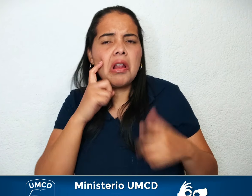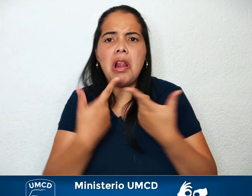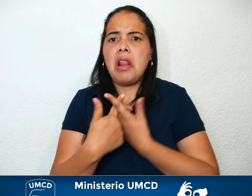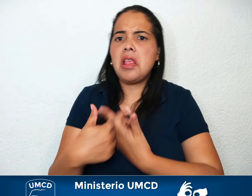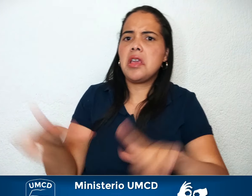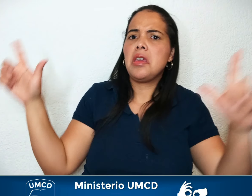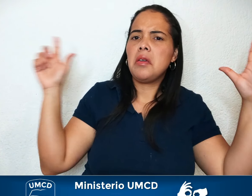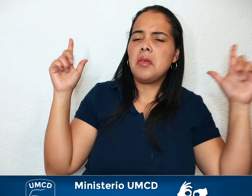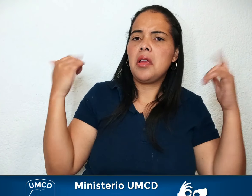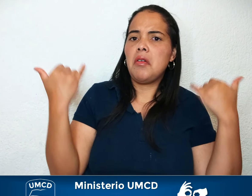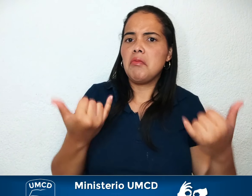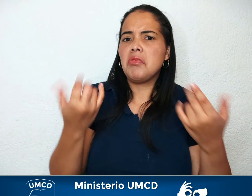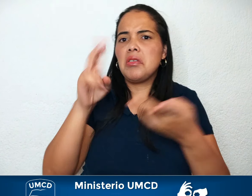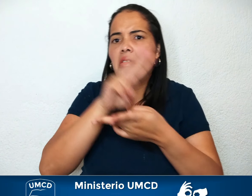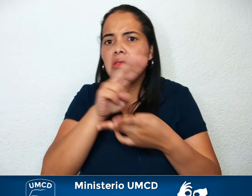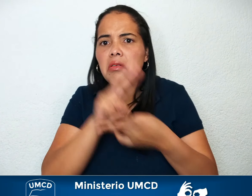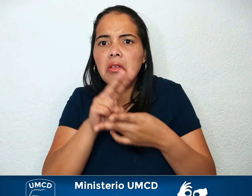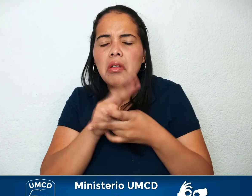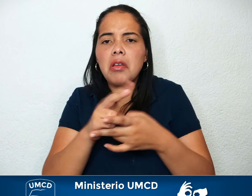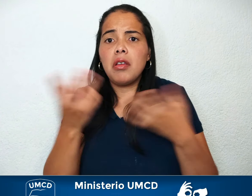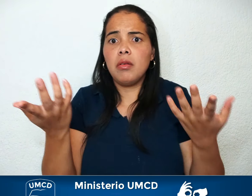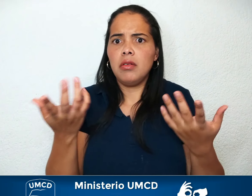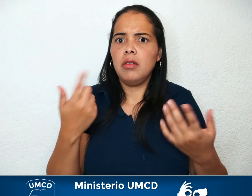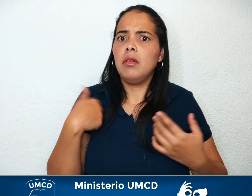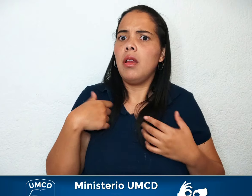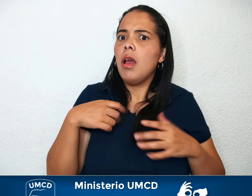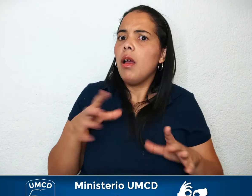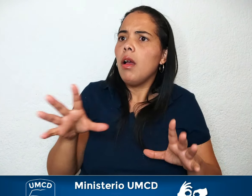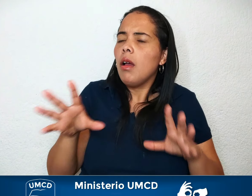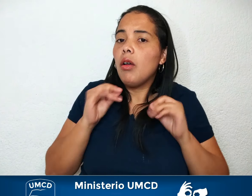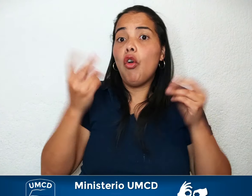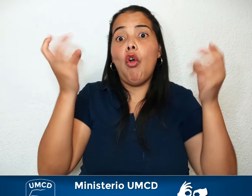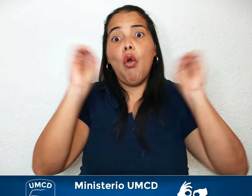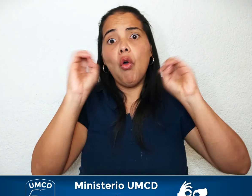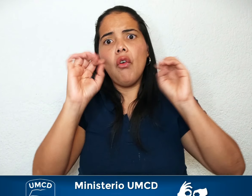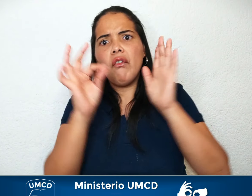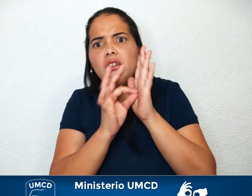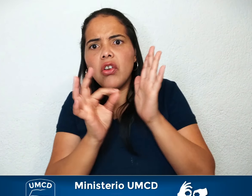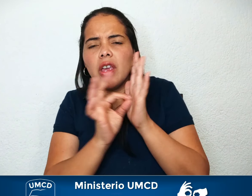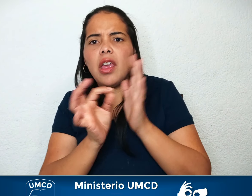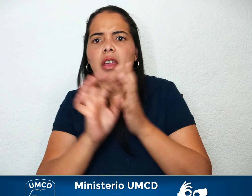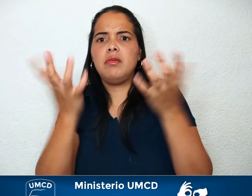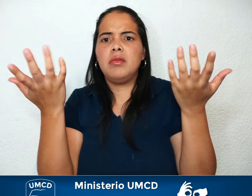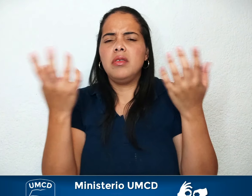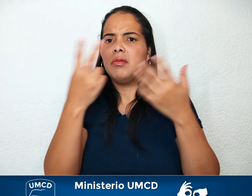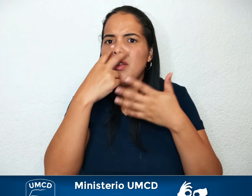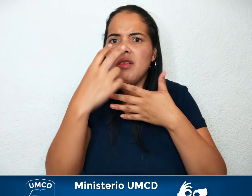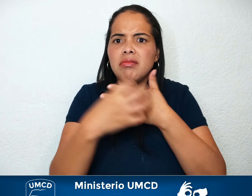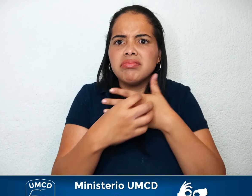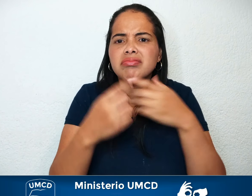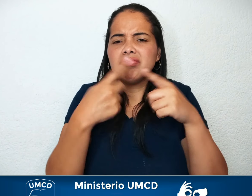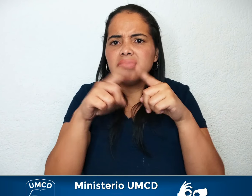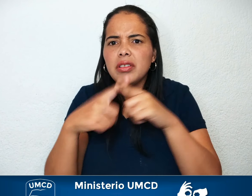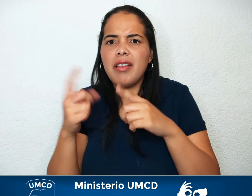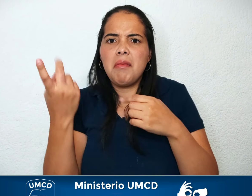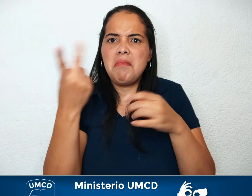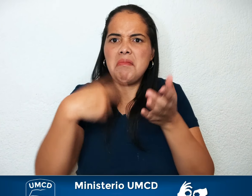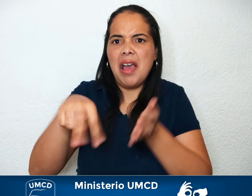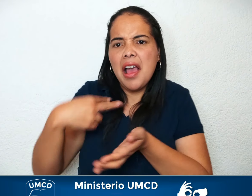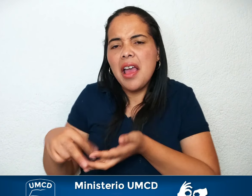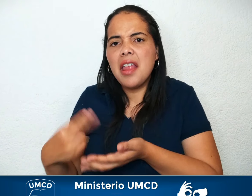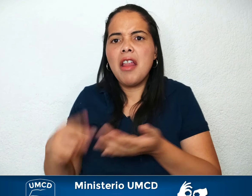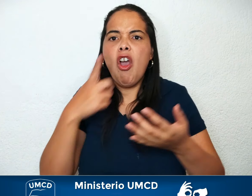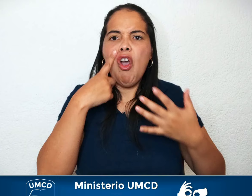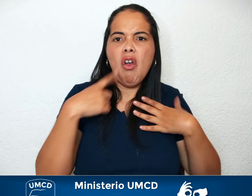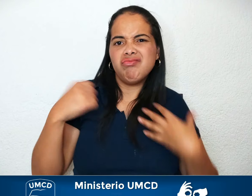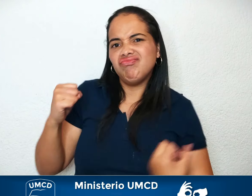sexuales muy abiertos, aún inclusive provocaciones grandes. En las redes sociales se observan bailes indecorosos